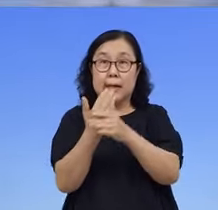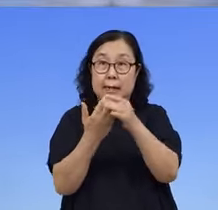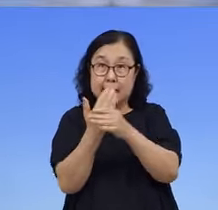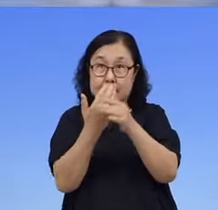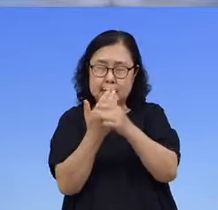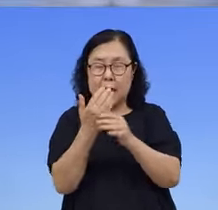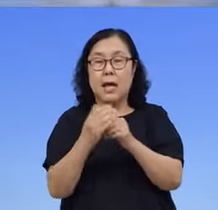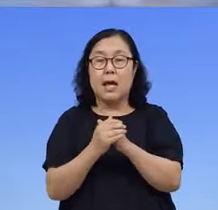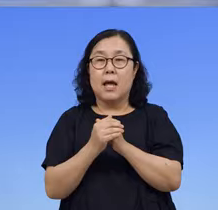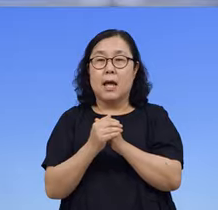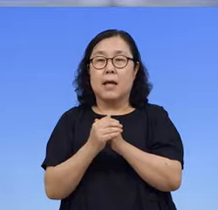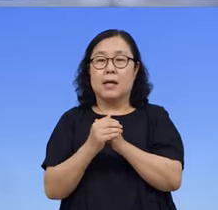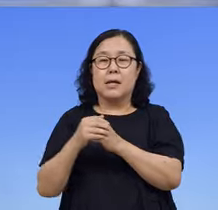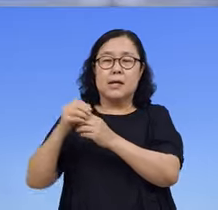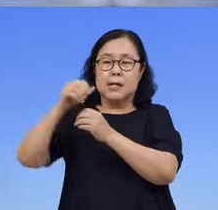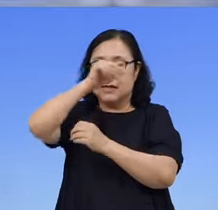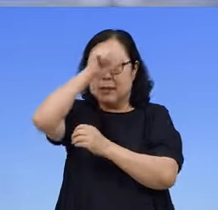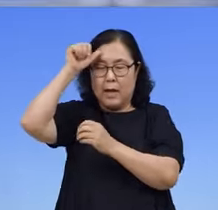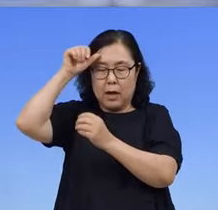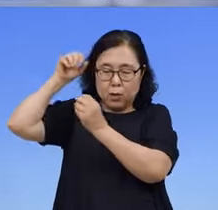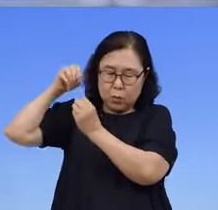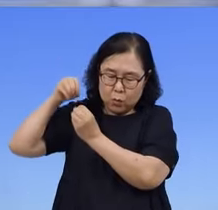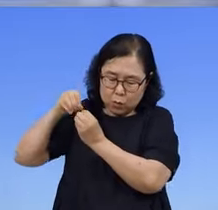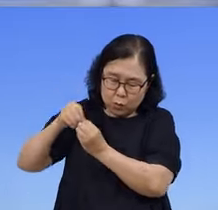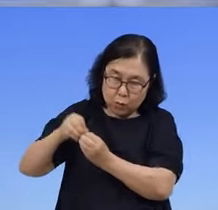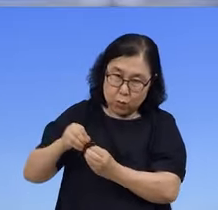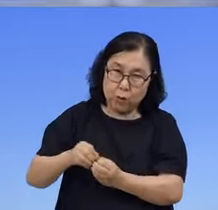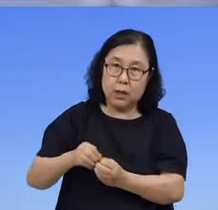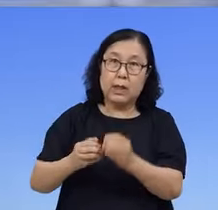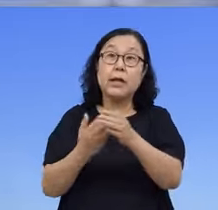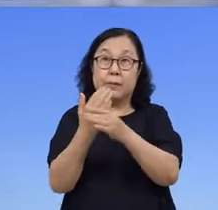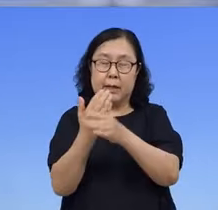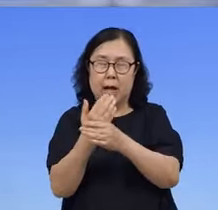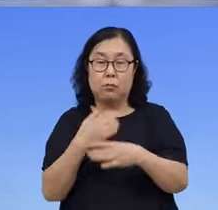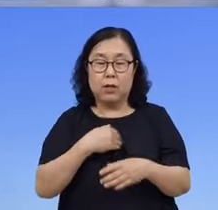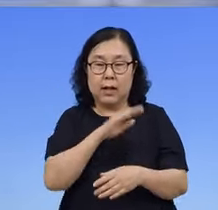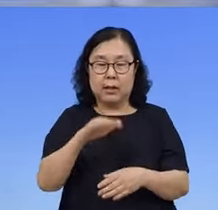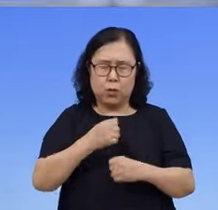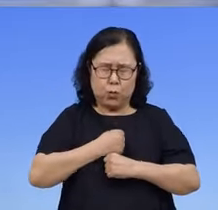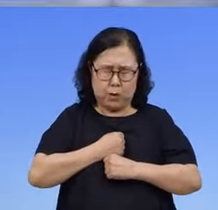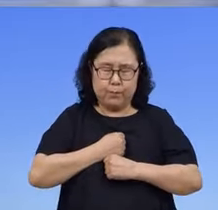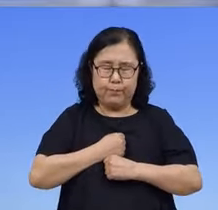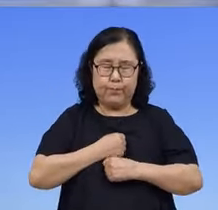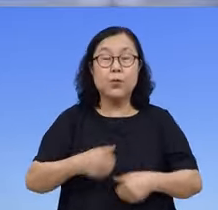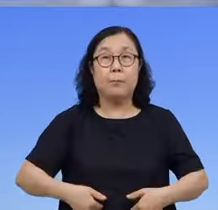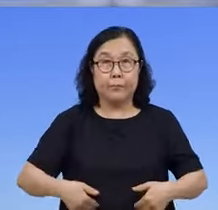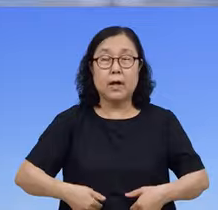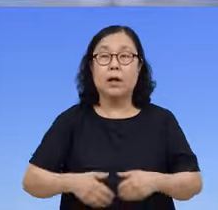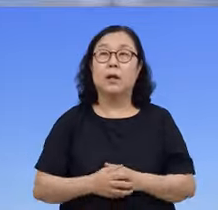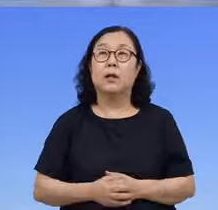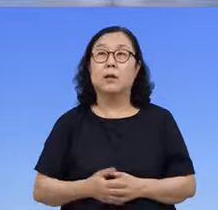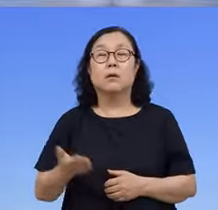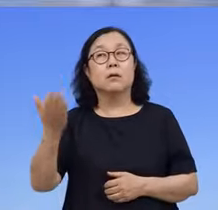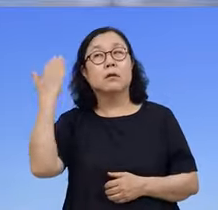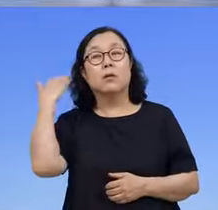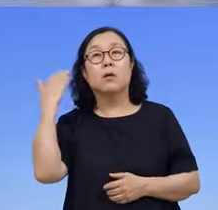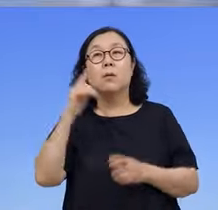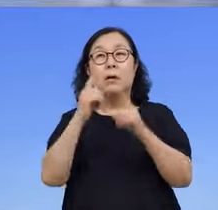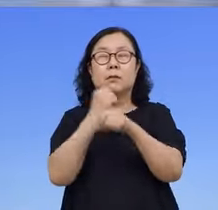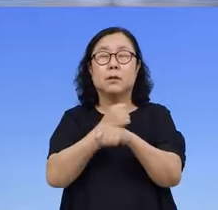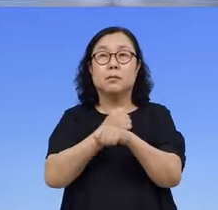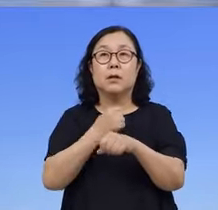다행히 저희 교회는 아직 연조가 짧은데 항상 우리가 경계해야 되는 게 이겁니다. 저는 전에도